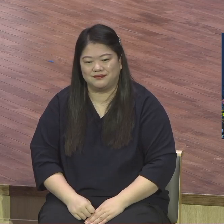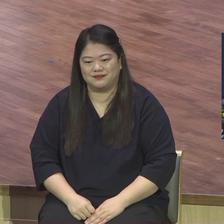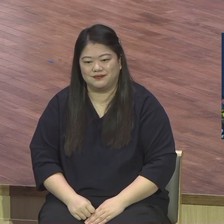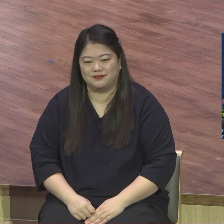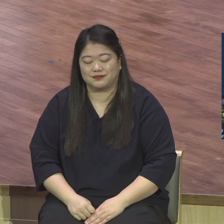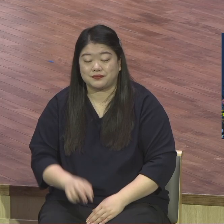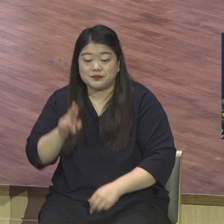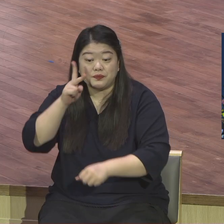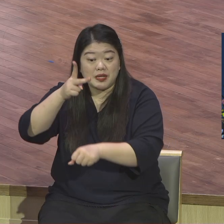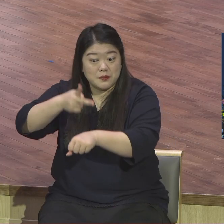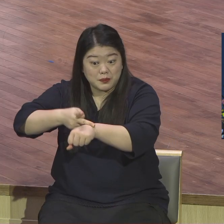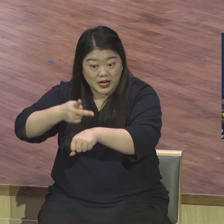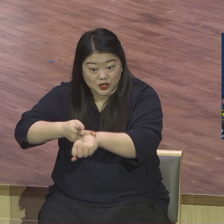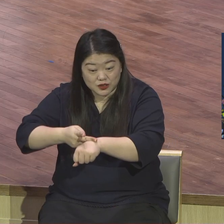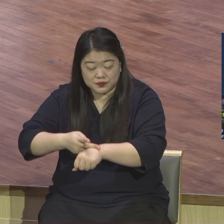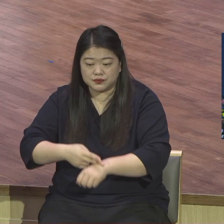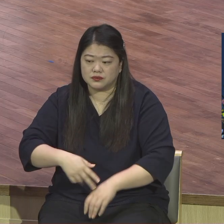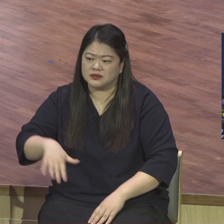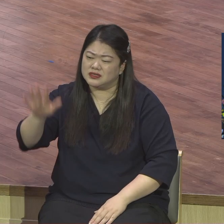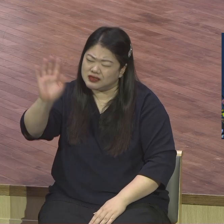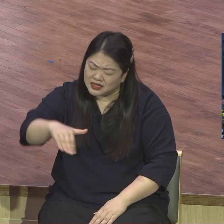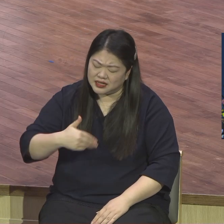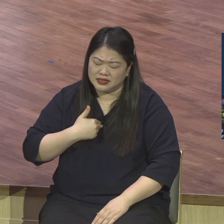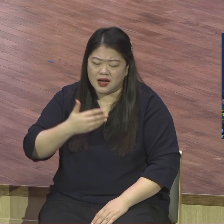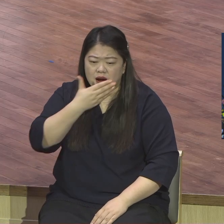바울이 말한 복음 무슨 소리 하냐?